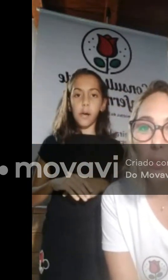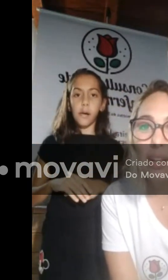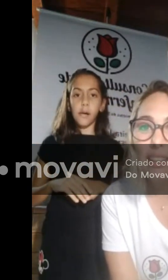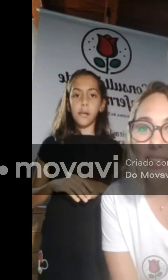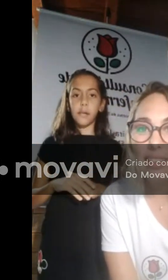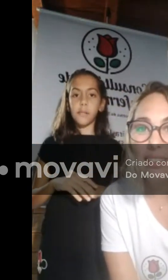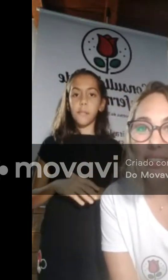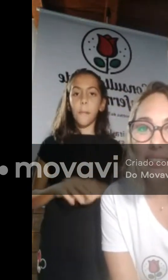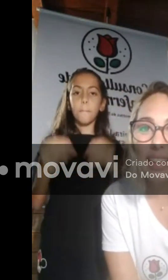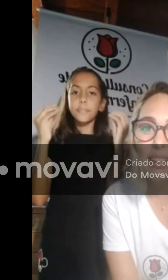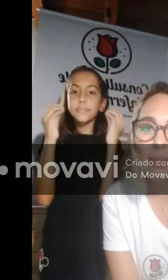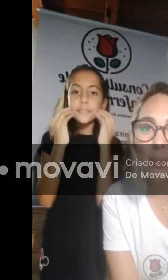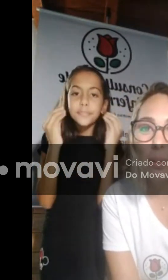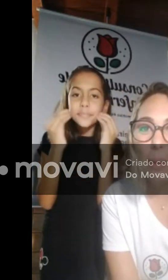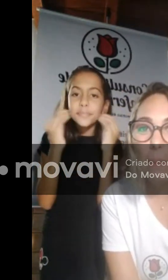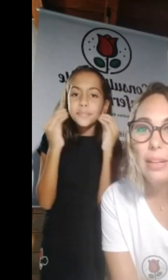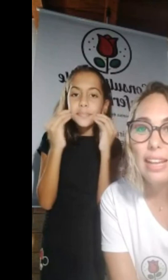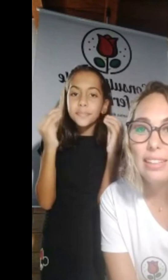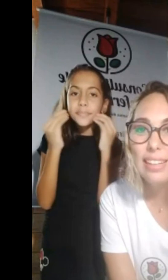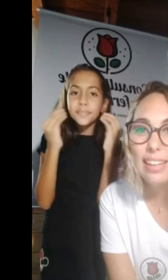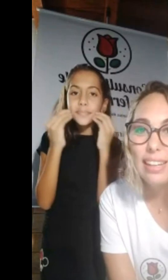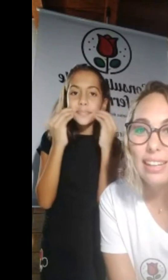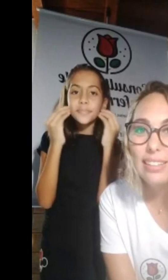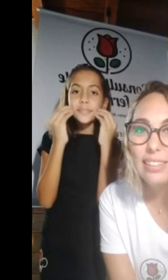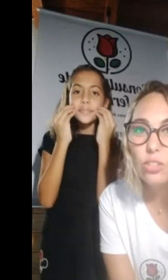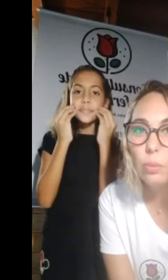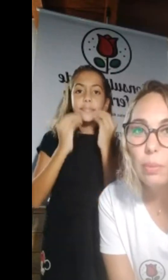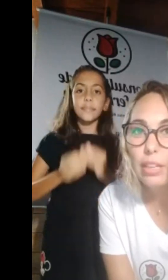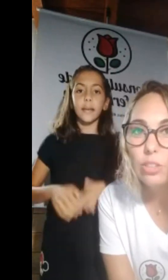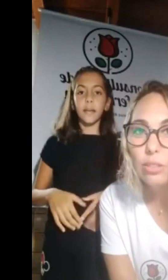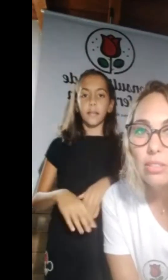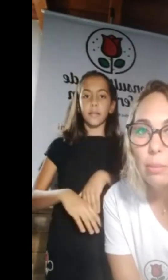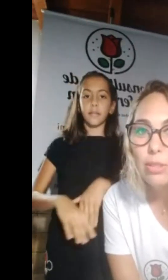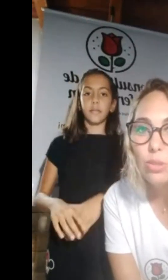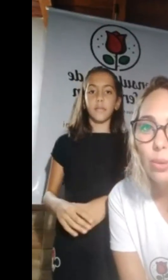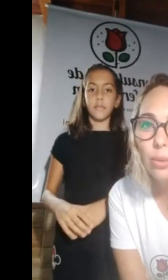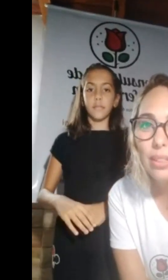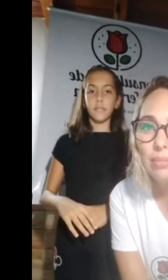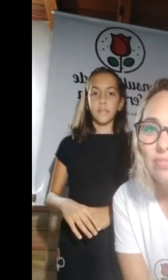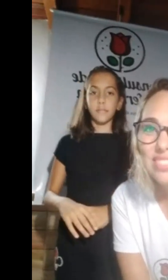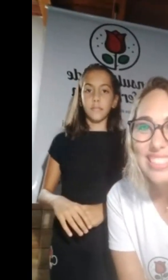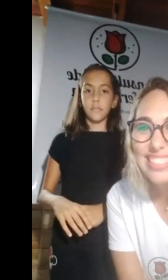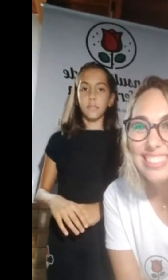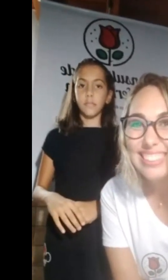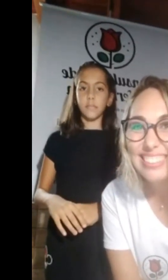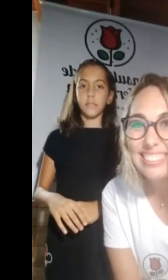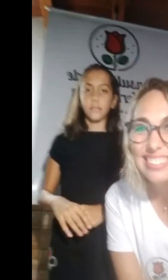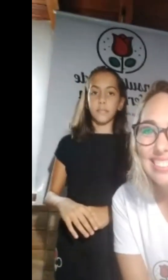encerrando por aqui, tá certo? Obrigada, galera. Grande beijo. Deus abençoe.